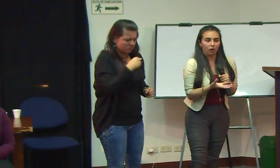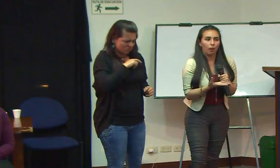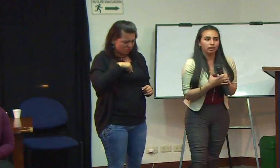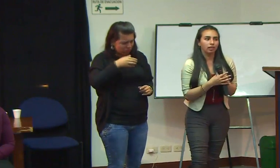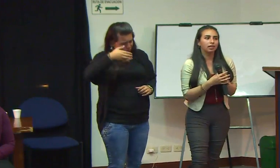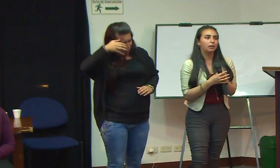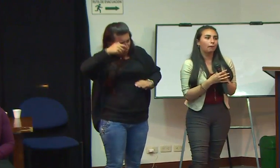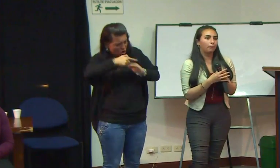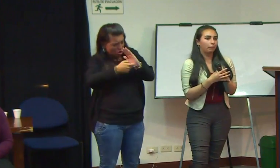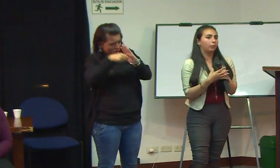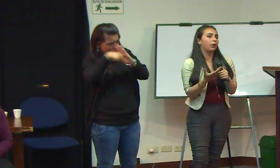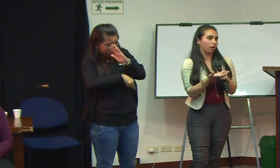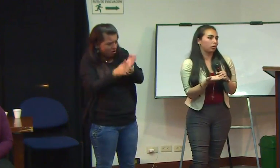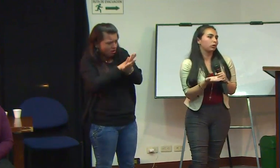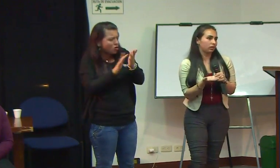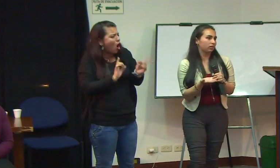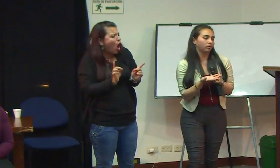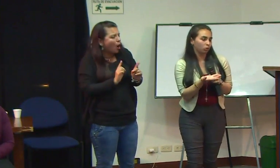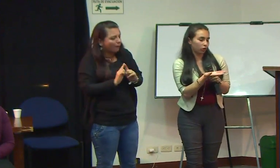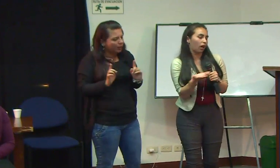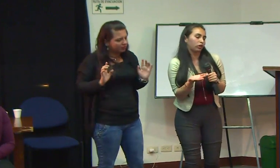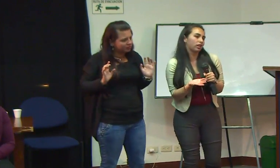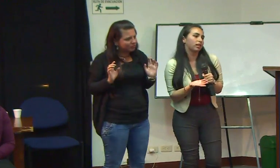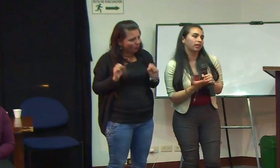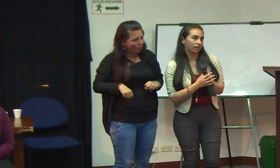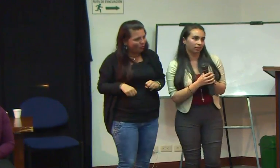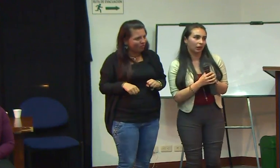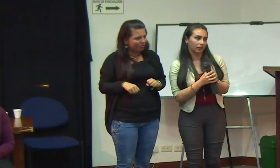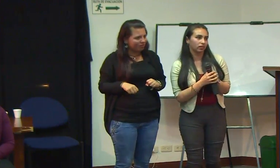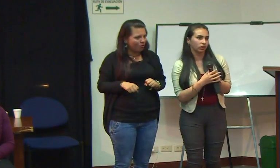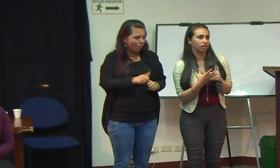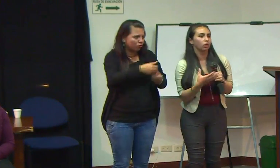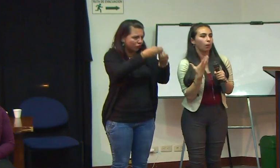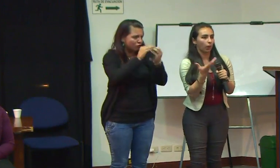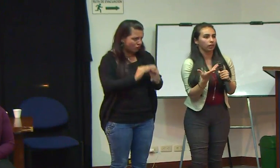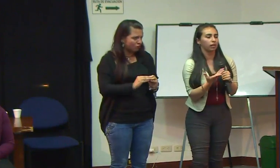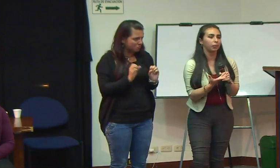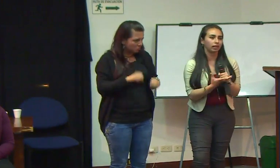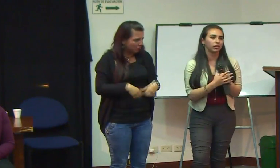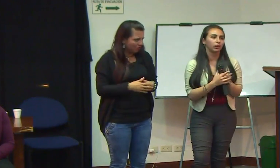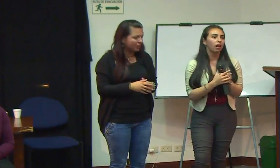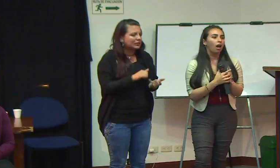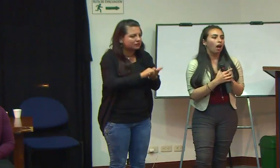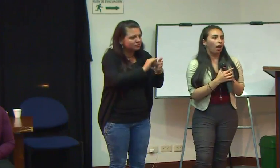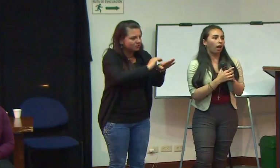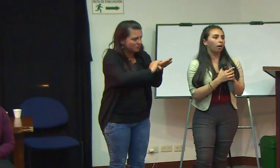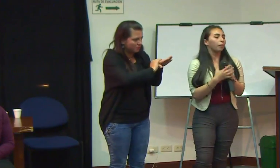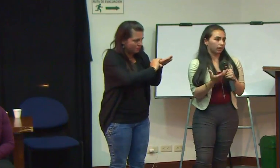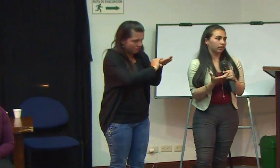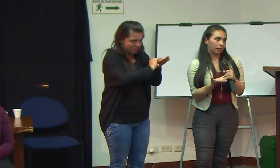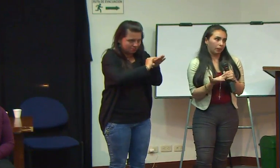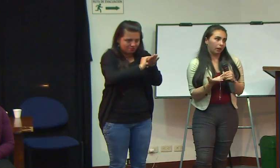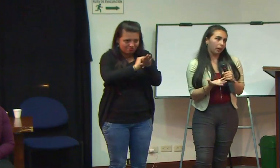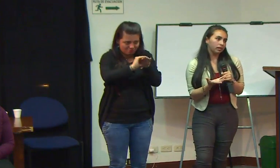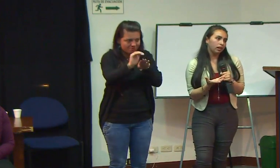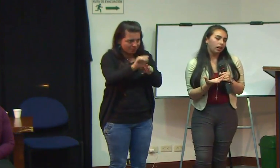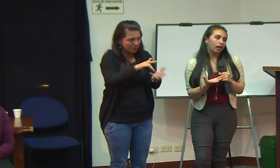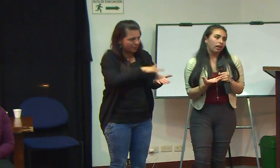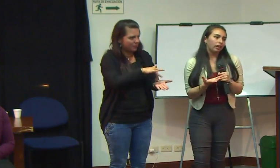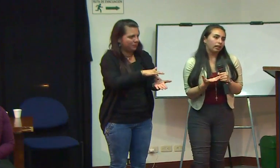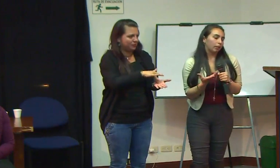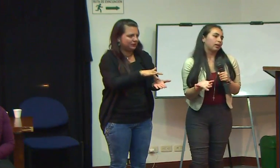en la lengua de señas, podemos buscar otras alternativas. Entonces es como esa invitación a participar